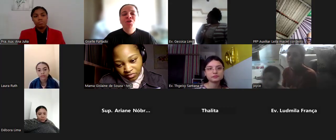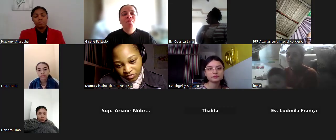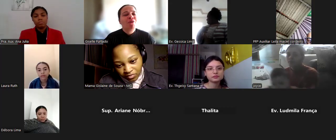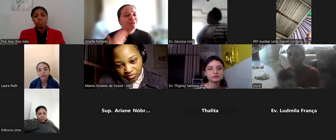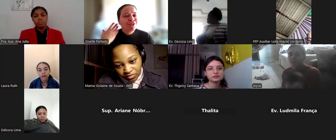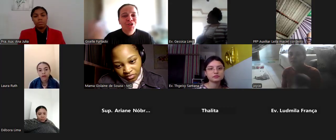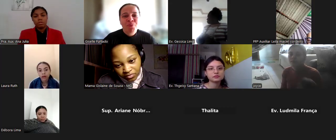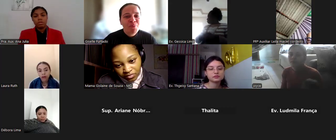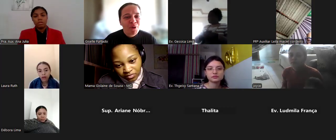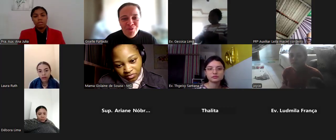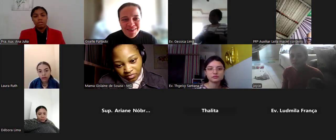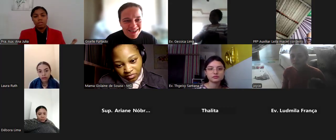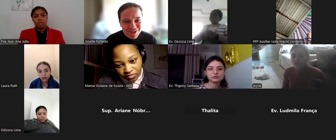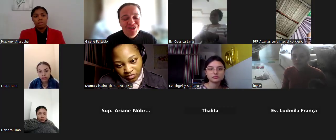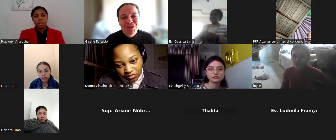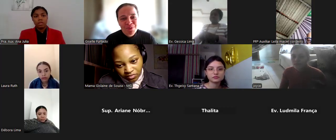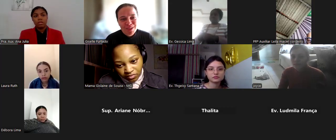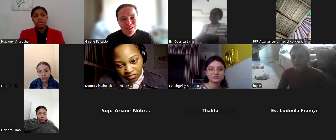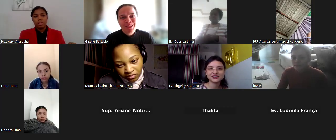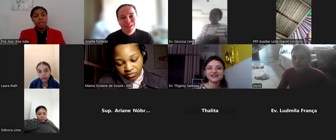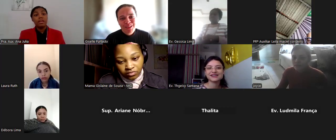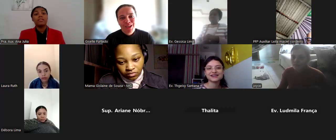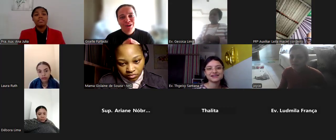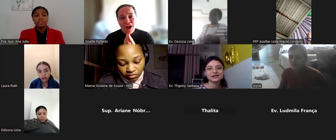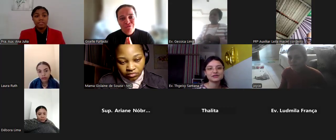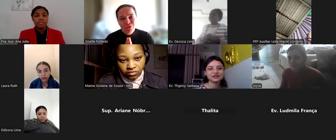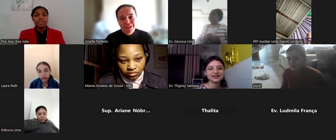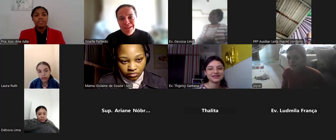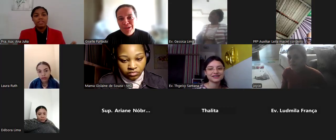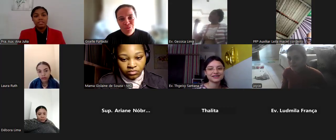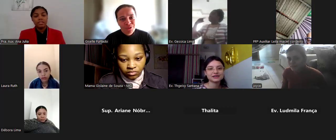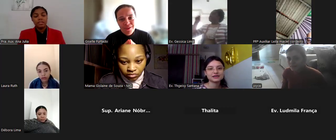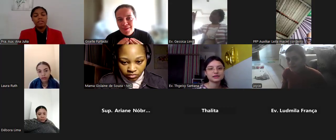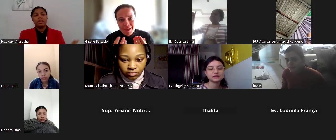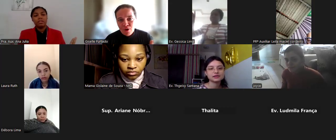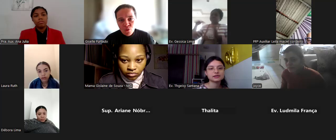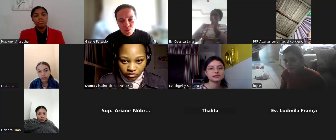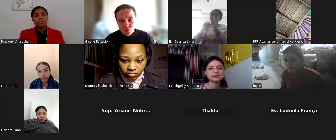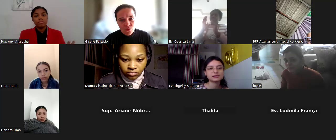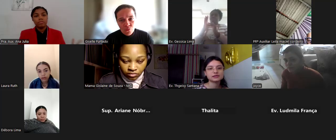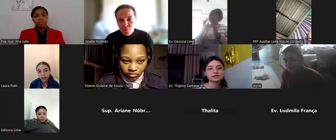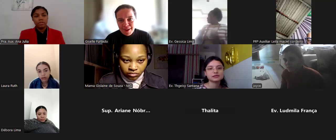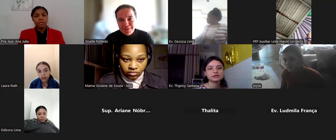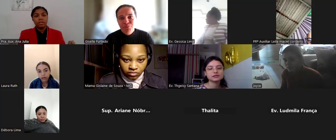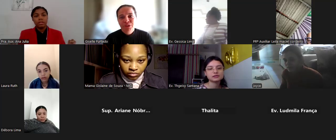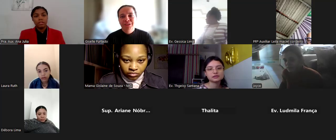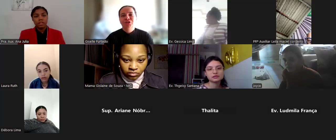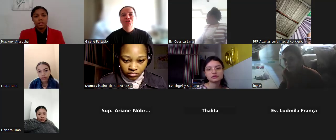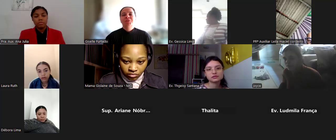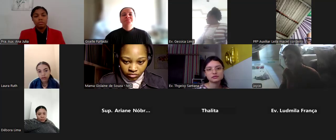é uma coisa que a gente põe para ouvir e deixa. A gente precisa ter a visualização, que é o mais importante,